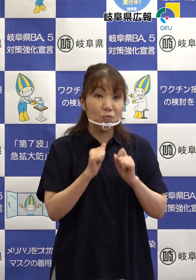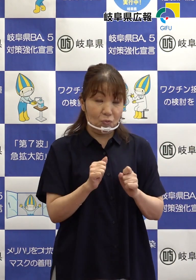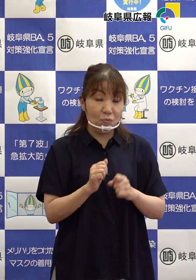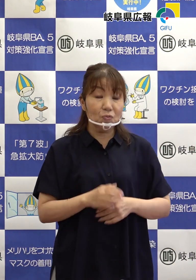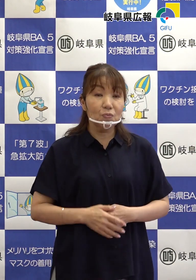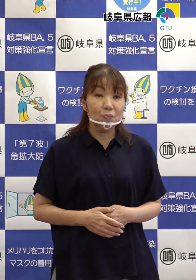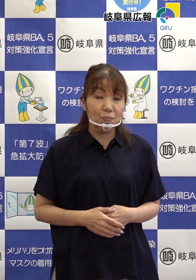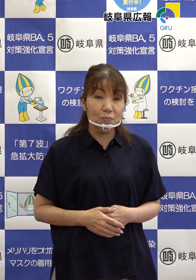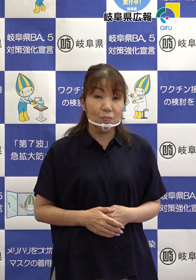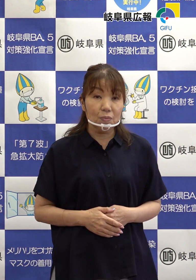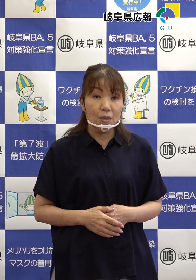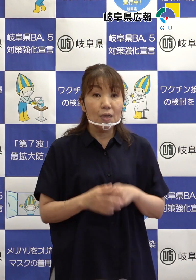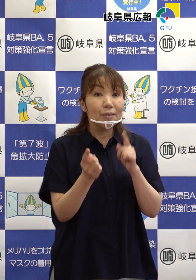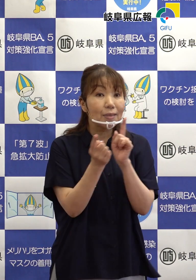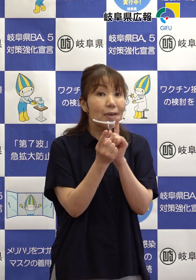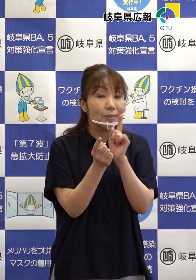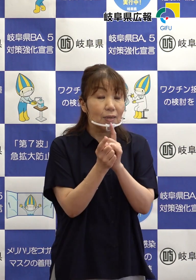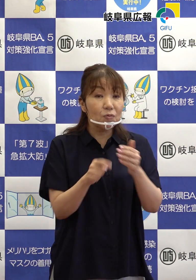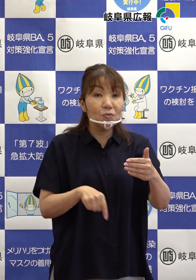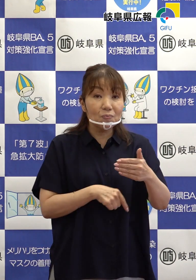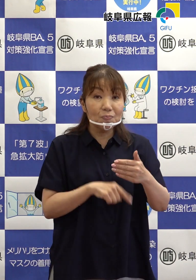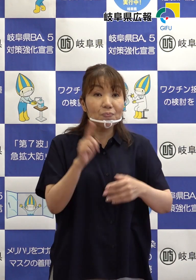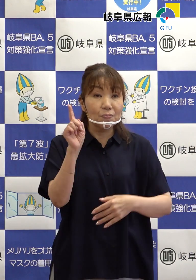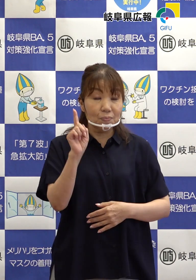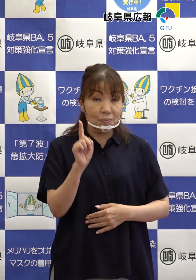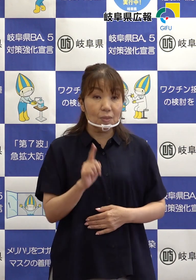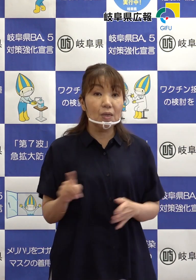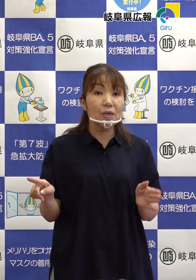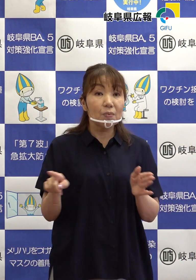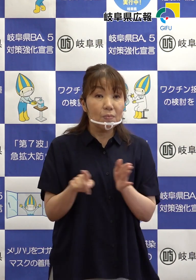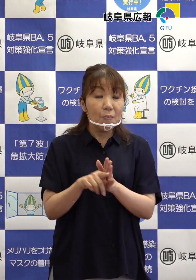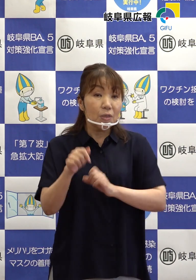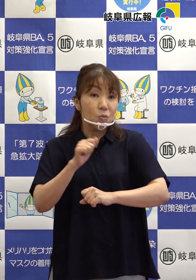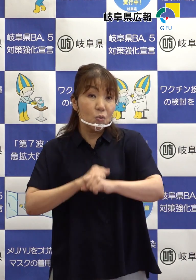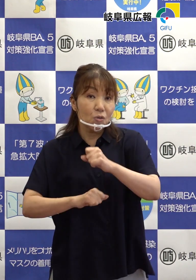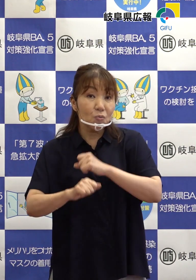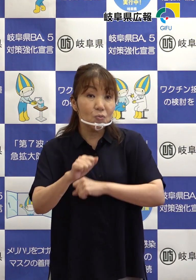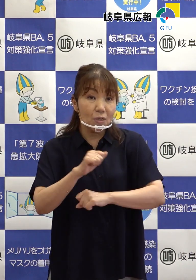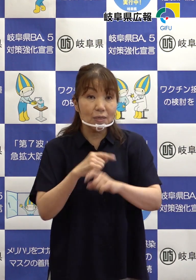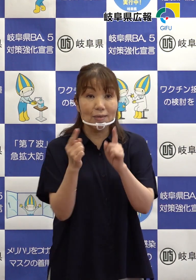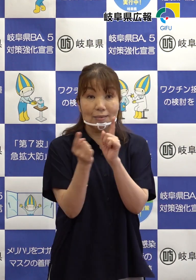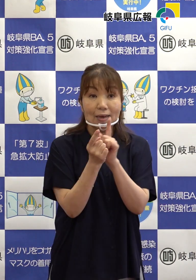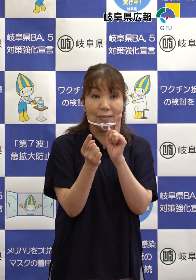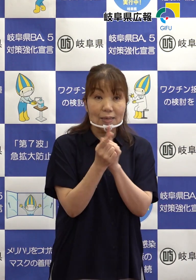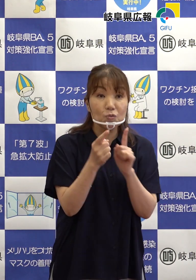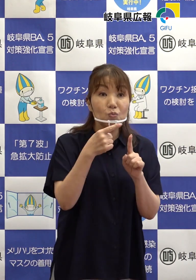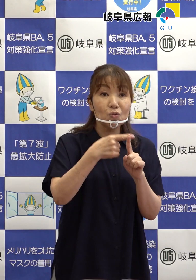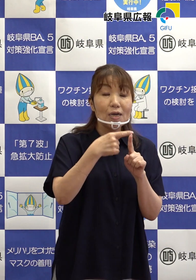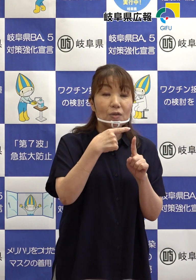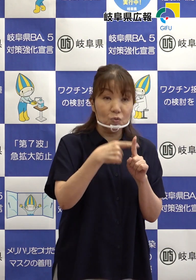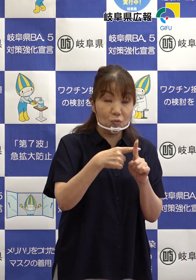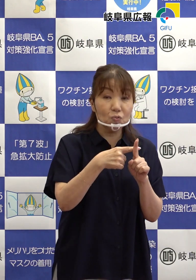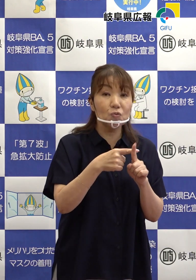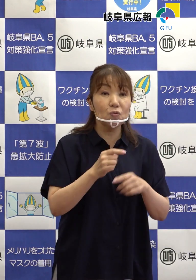ます貸借の内容でありますがこれまで取り組んできております対策に